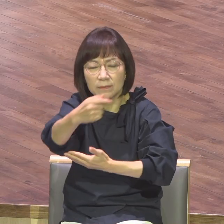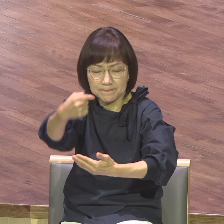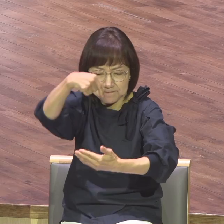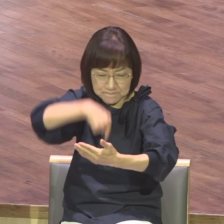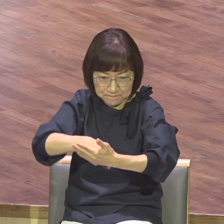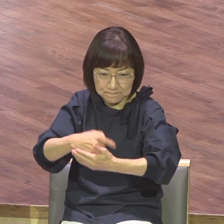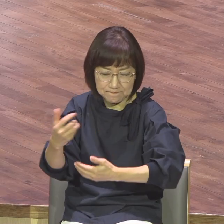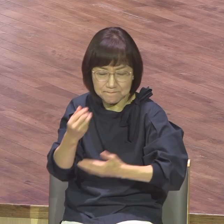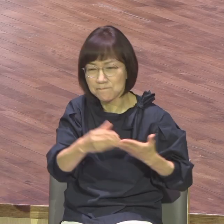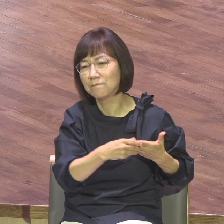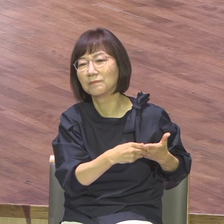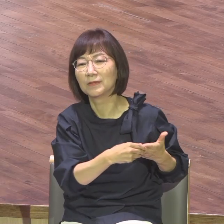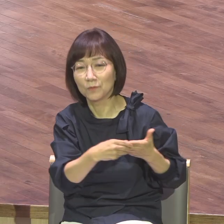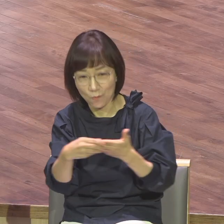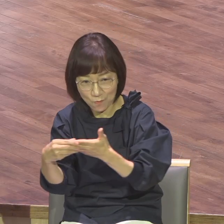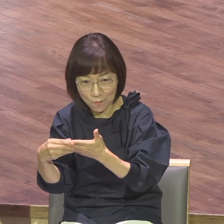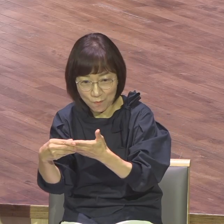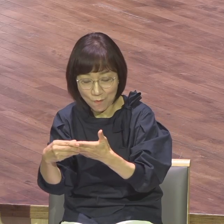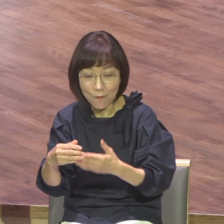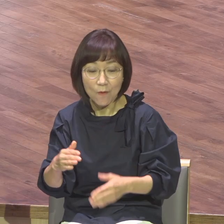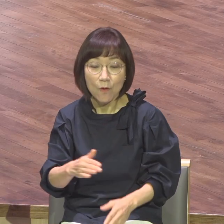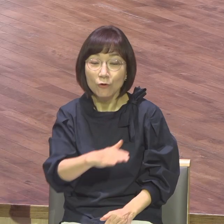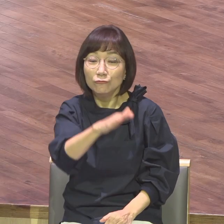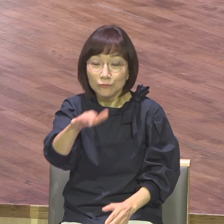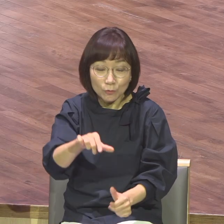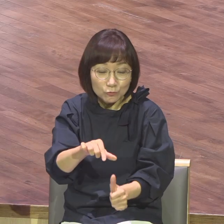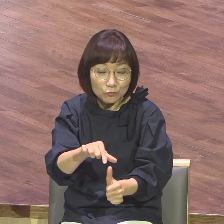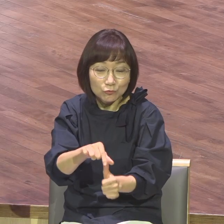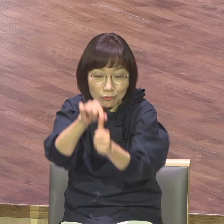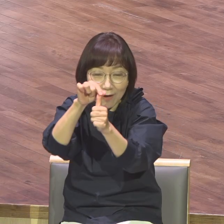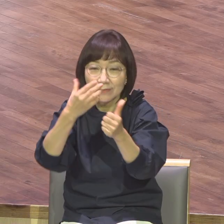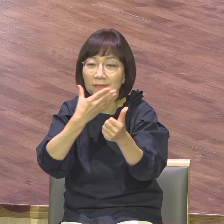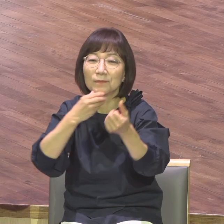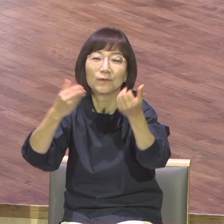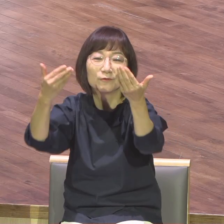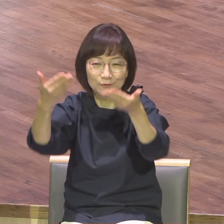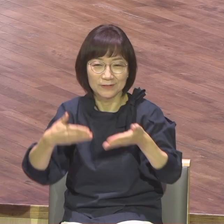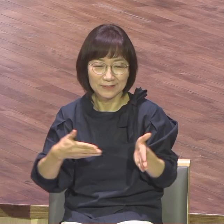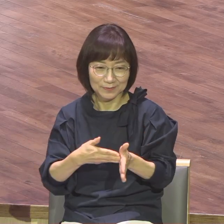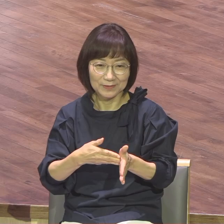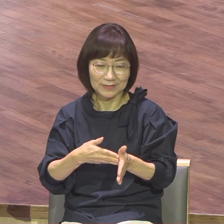통해서 우리에게 구원의 축복이 주어졌다.